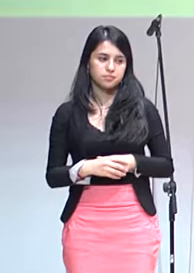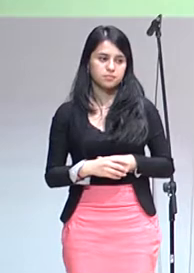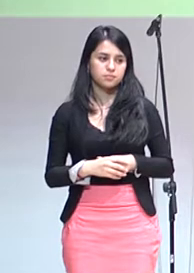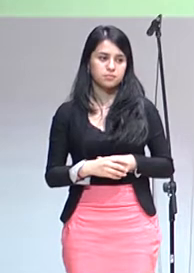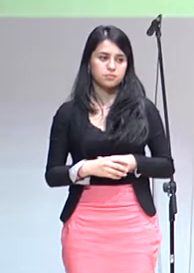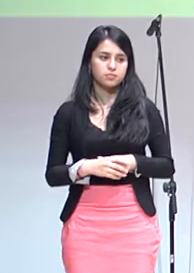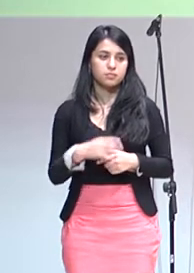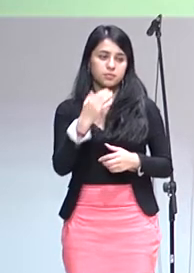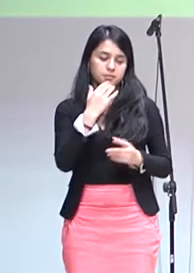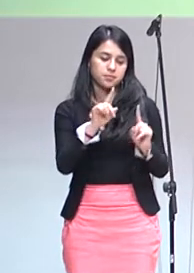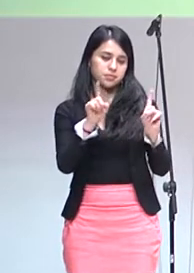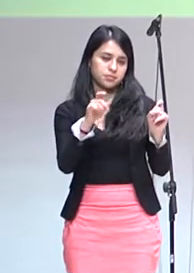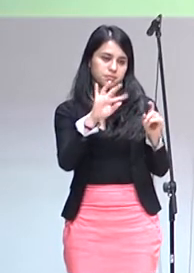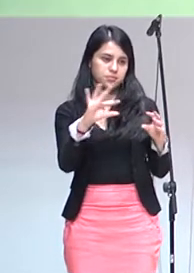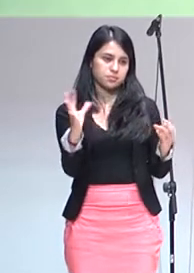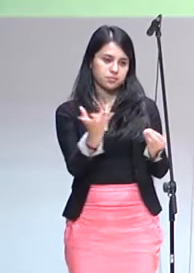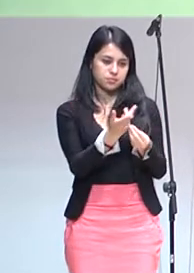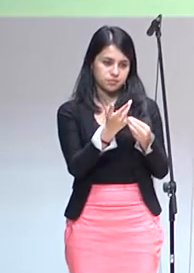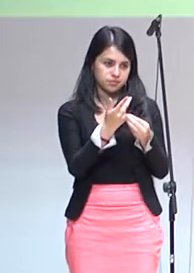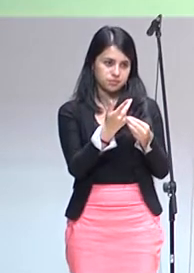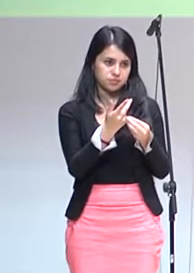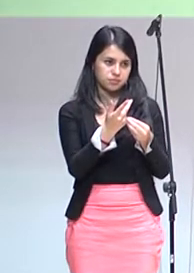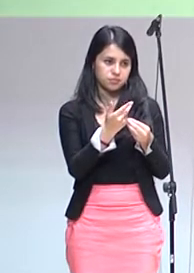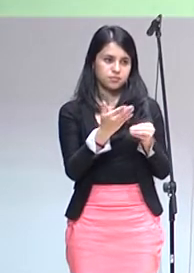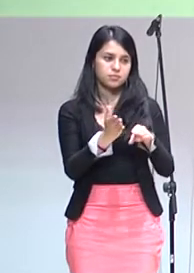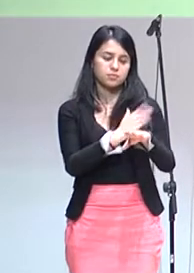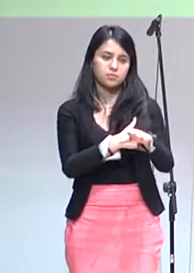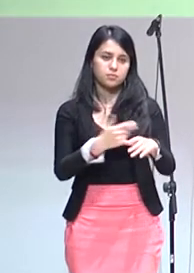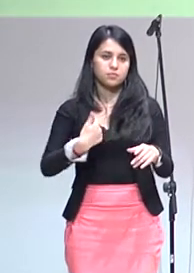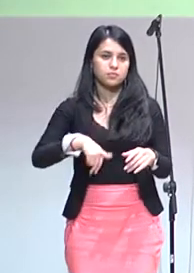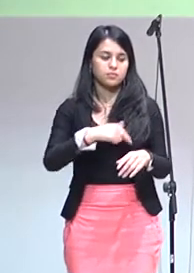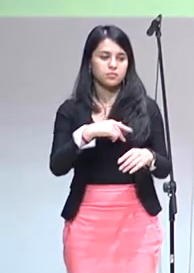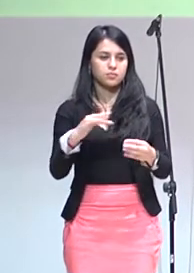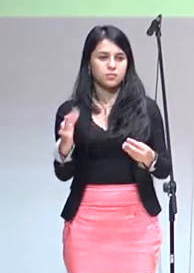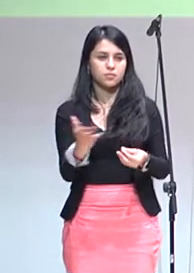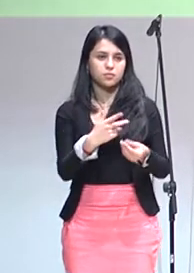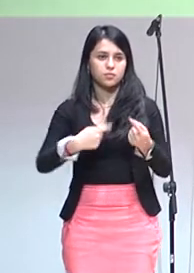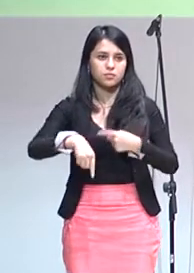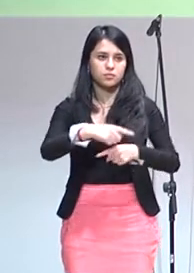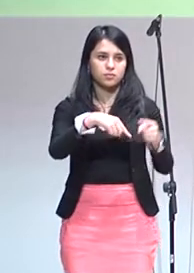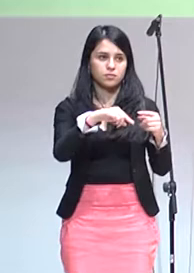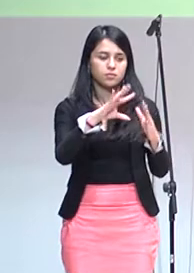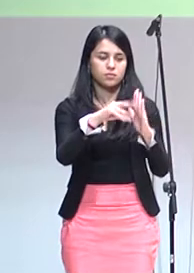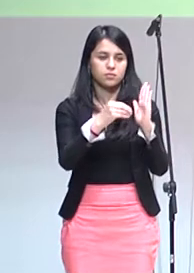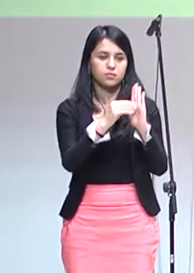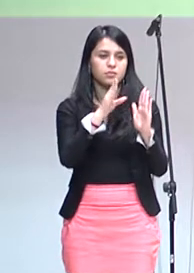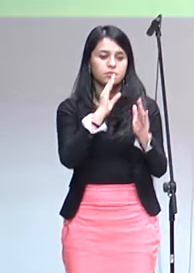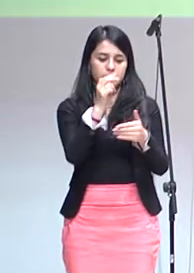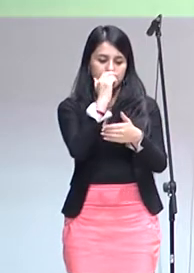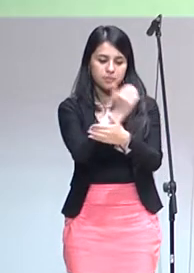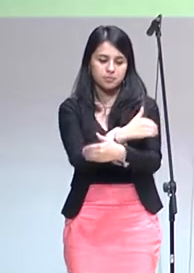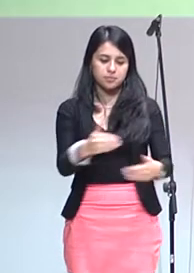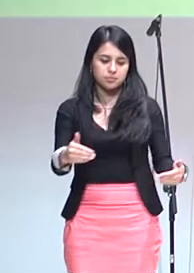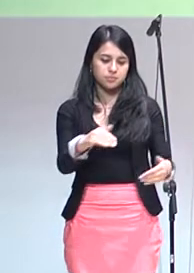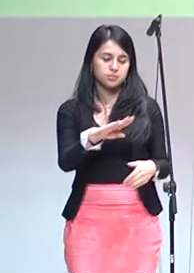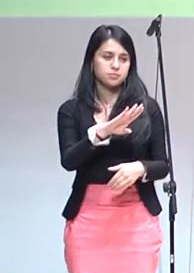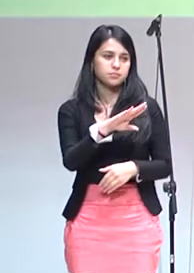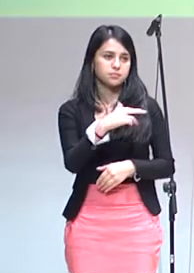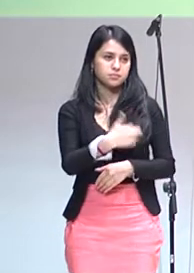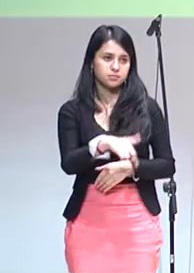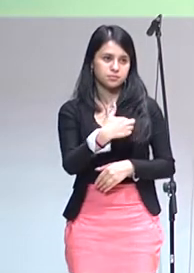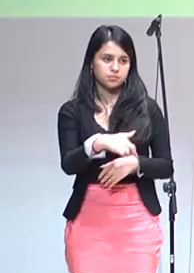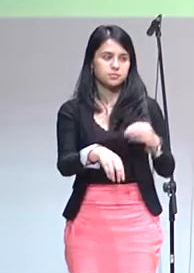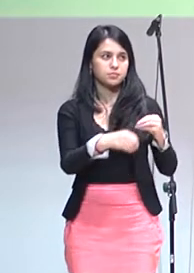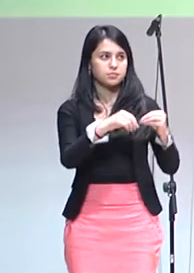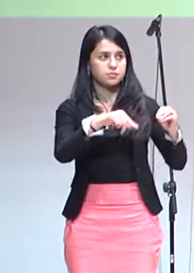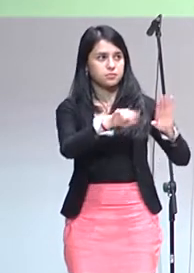Desde la parte artística, se trabajó un lugar histórico para los muchachos para los niños de básica primaria, y se hizo un mural